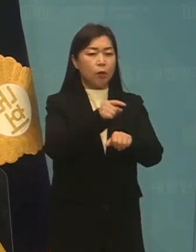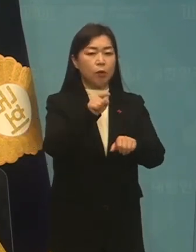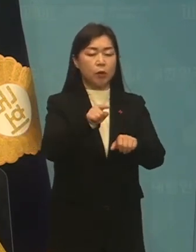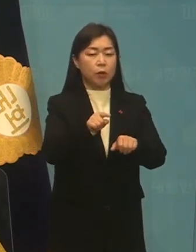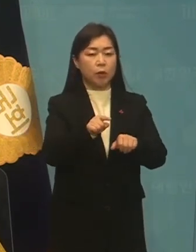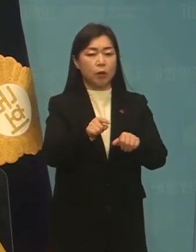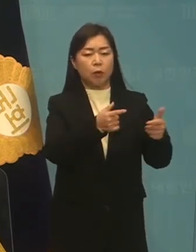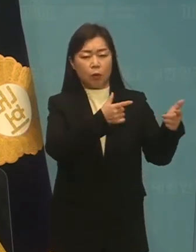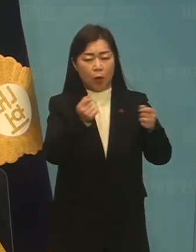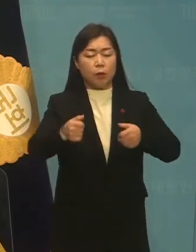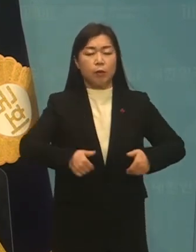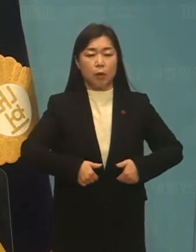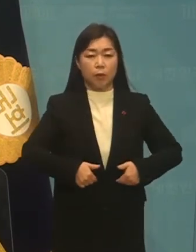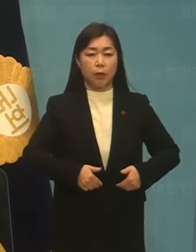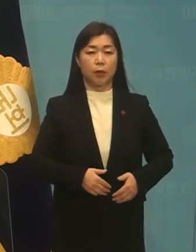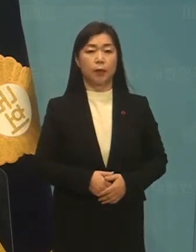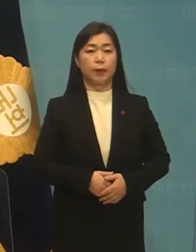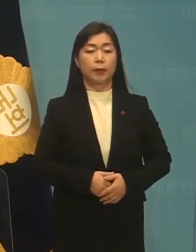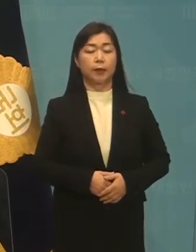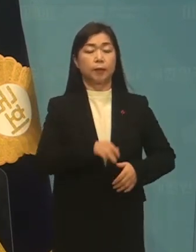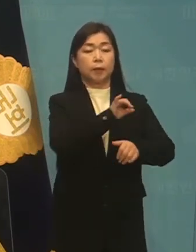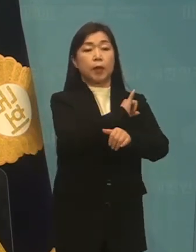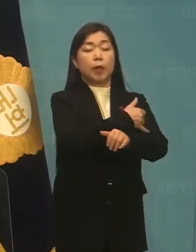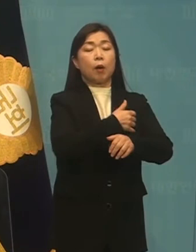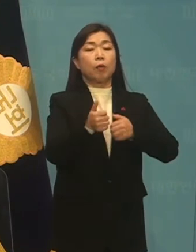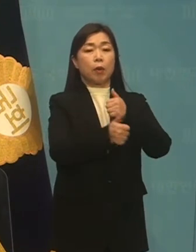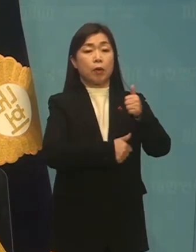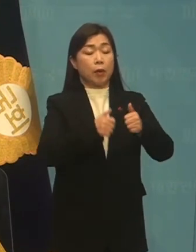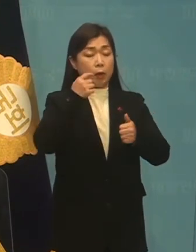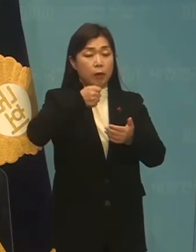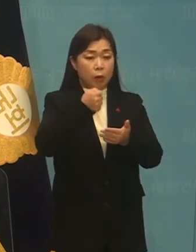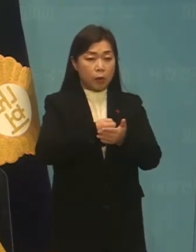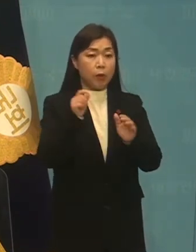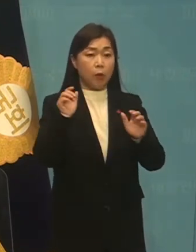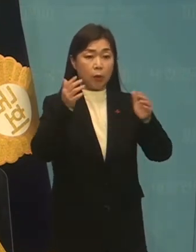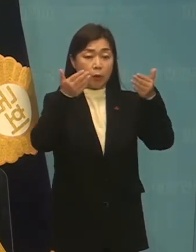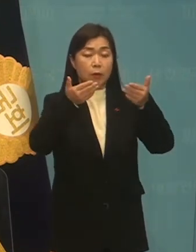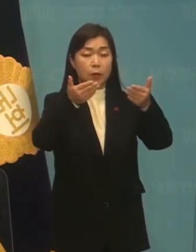한다는 취지입니다. 인권위의 판단을 환영합니다.